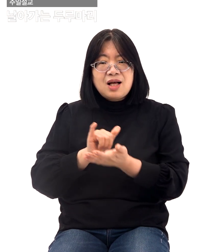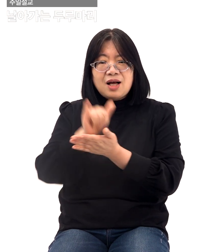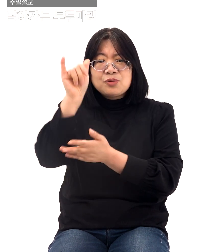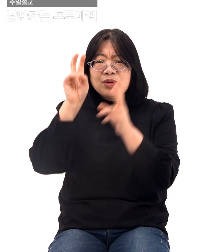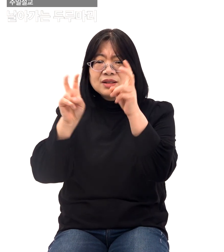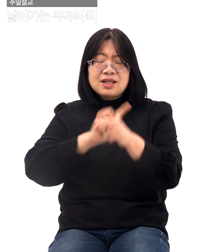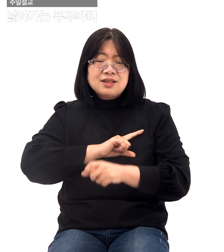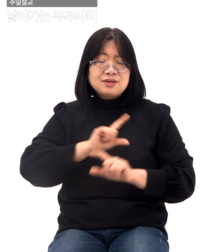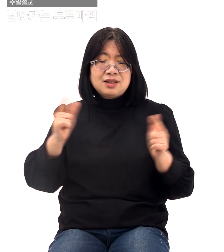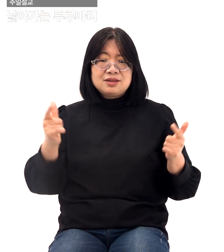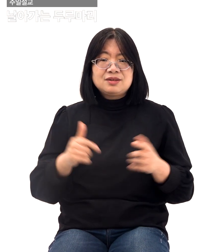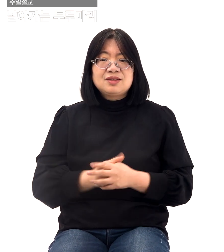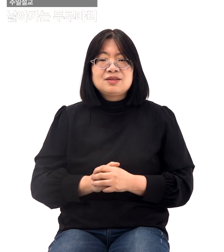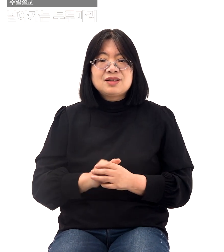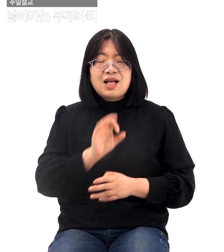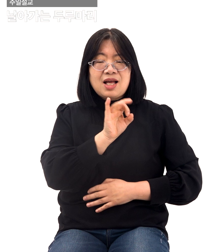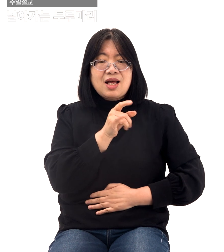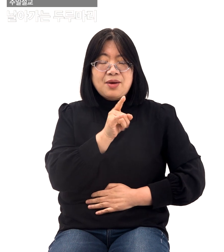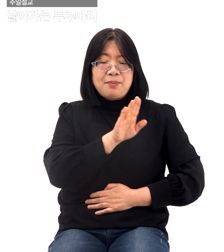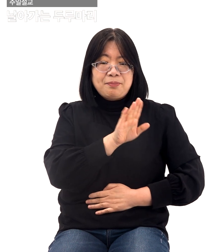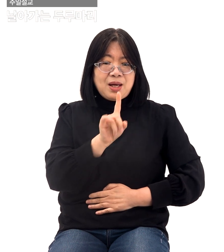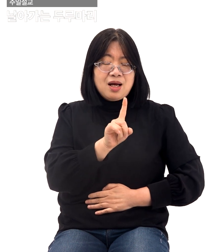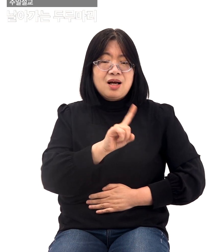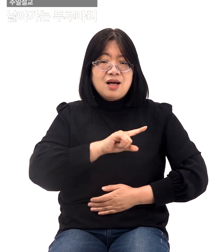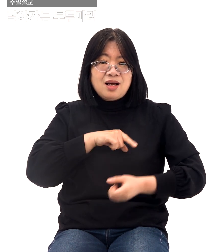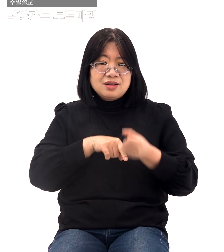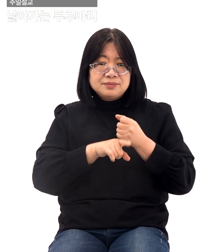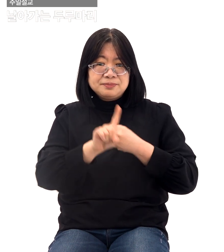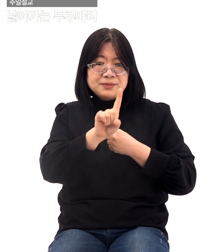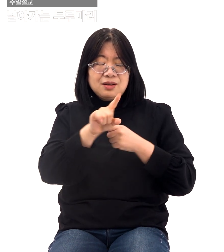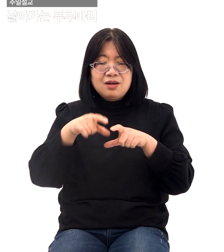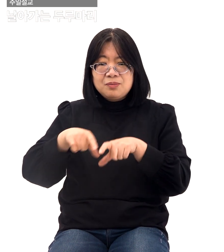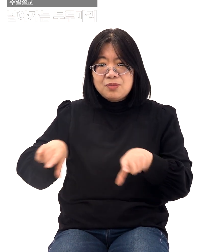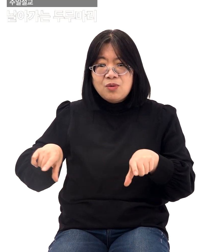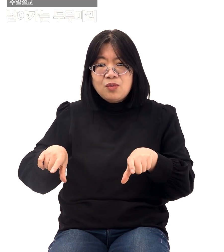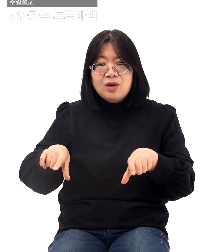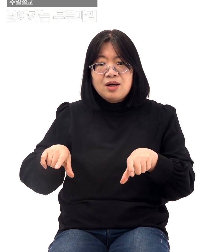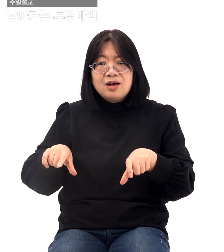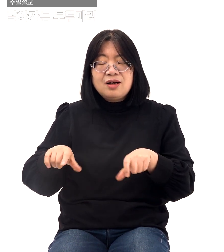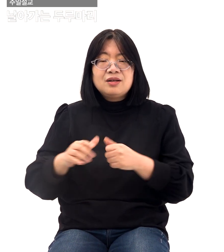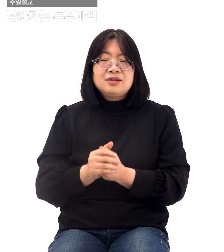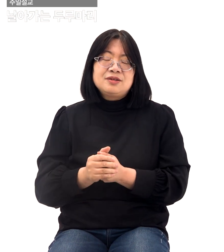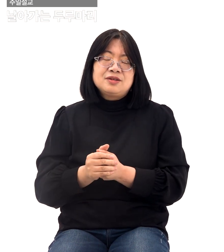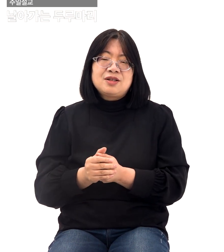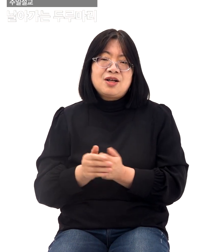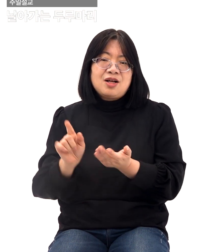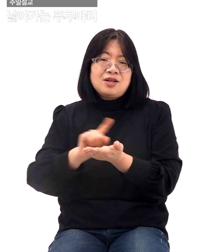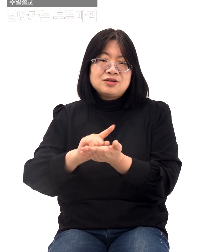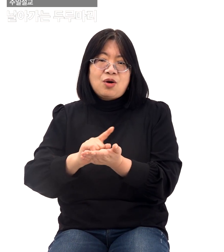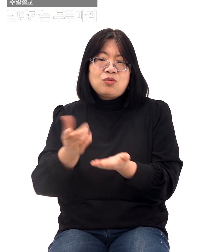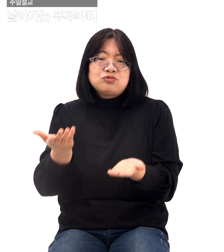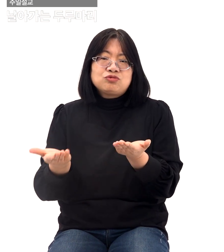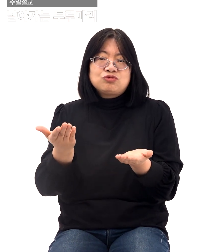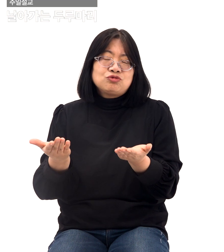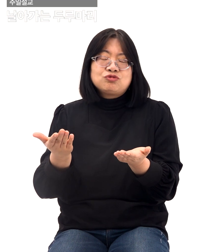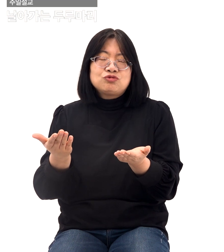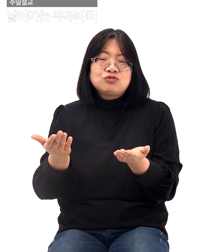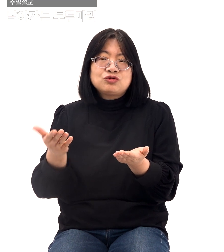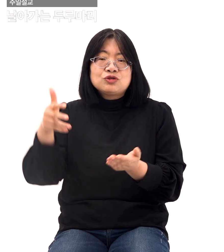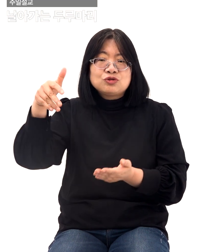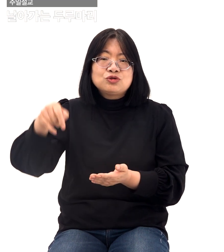아닙니다. 예, 이 에바라는 말은, 자, 보통 저울이나 추는 뭘 다는